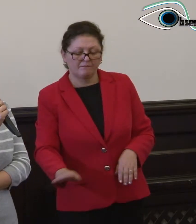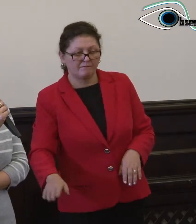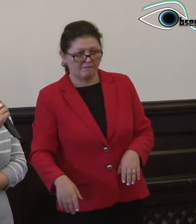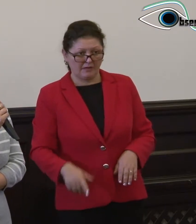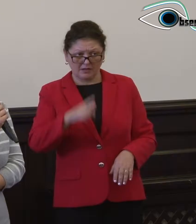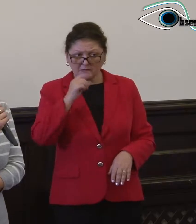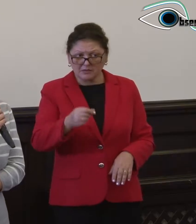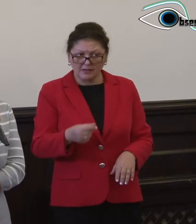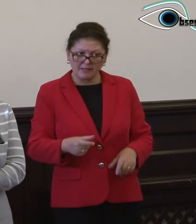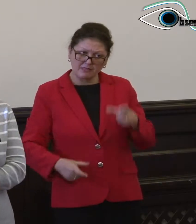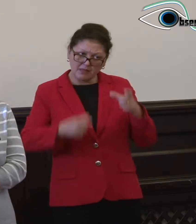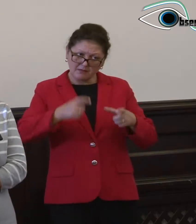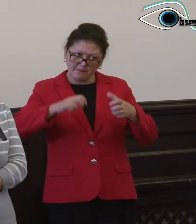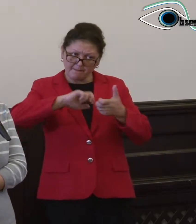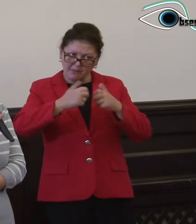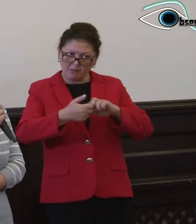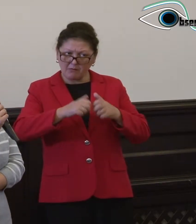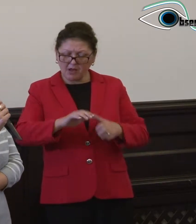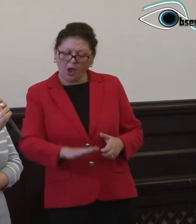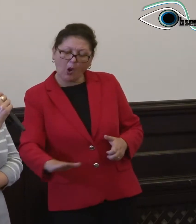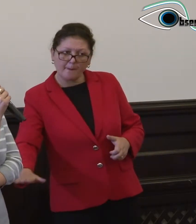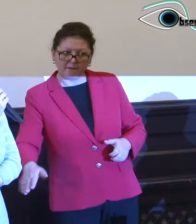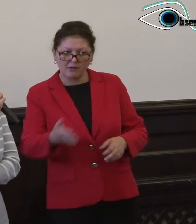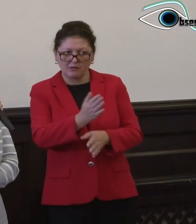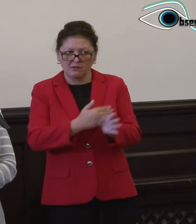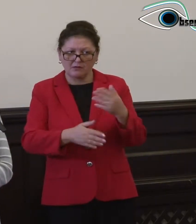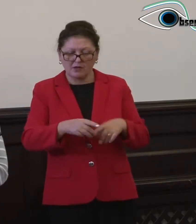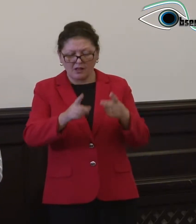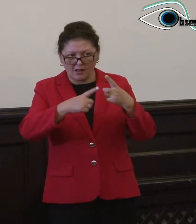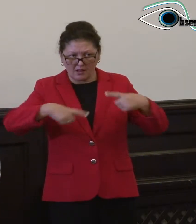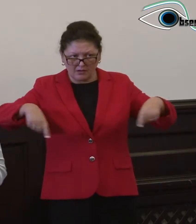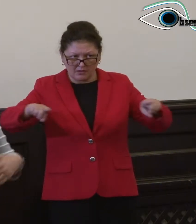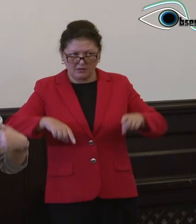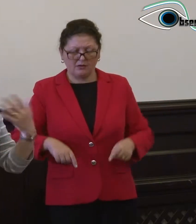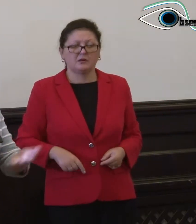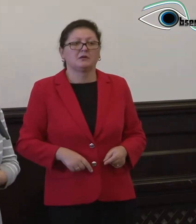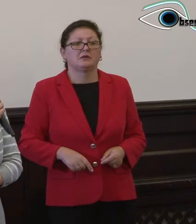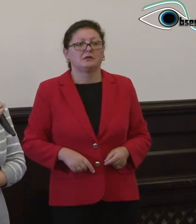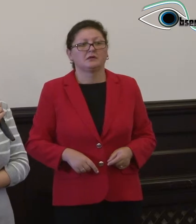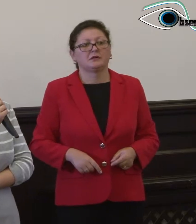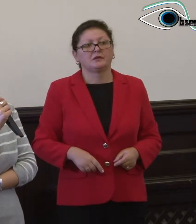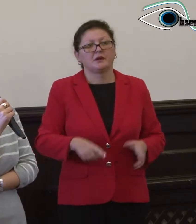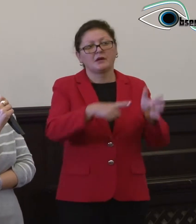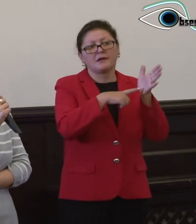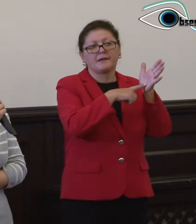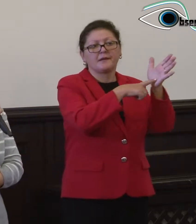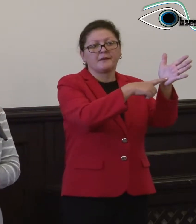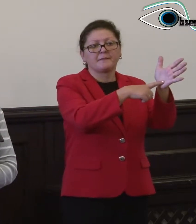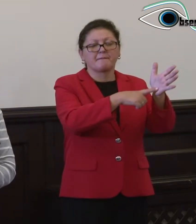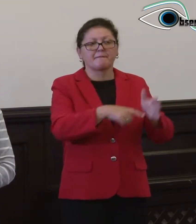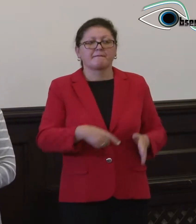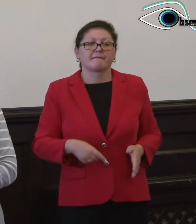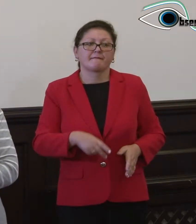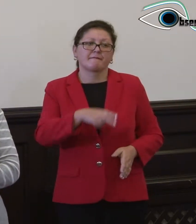copiilor cu dizabilități. Noi am fost primii care am promovat modelul